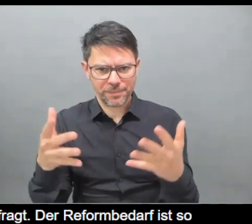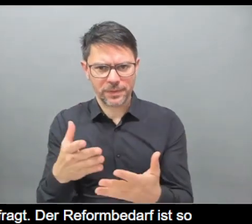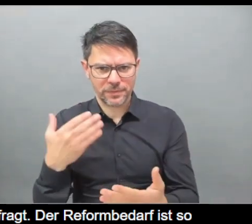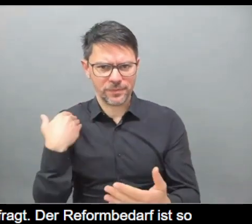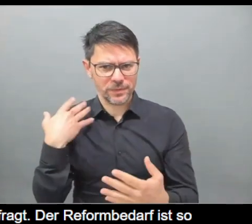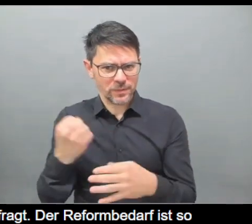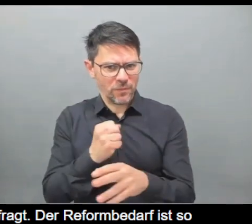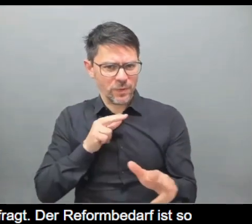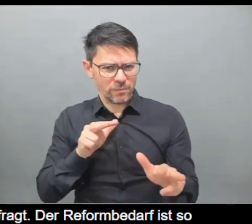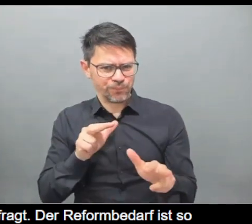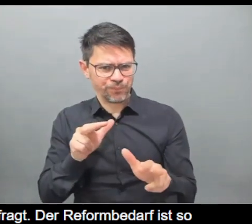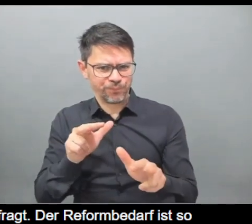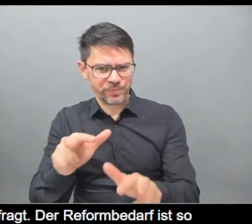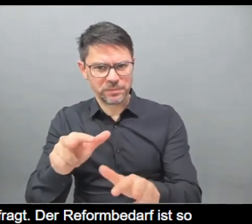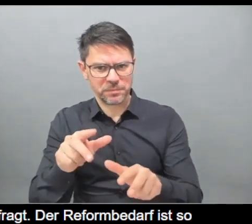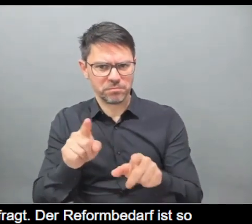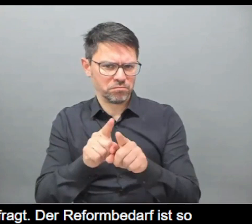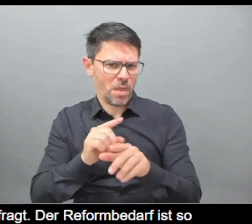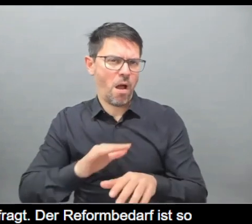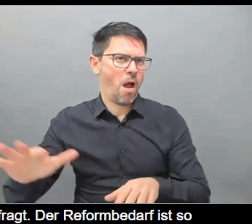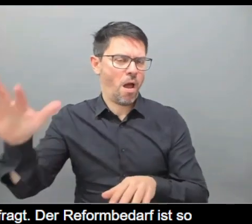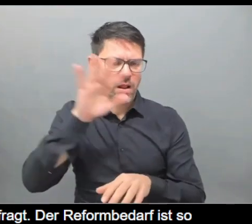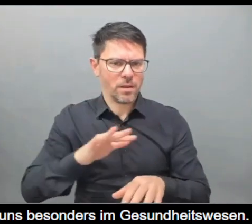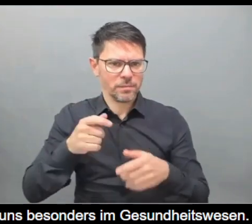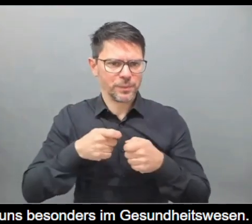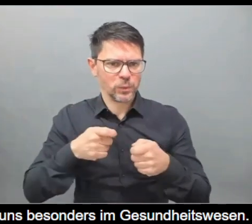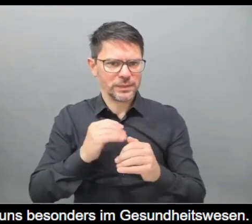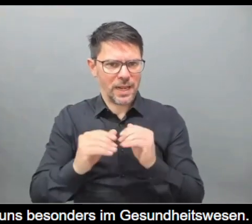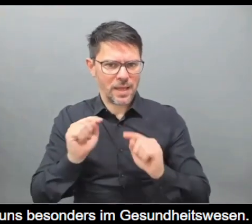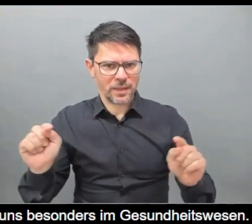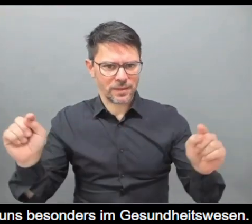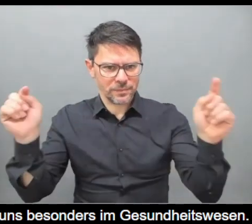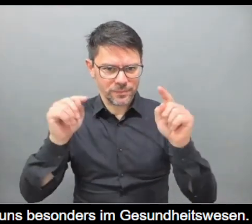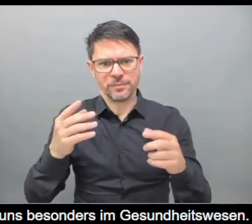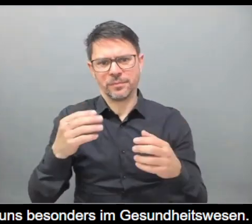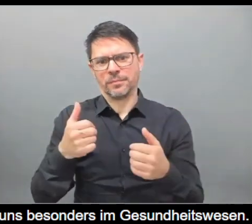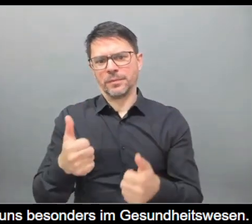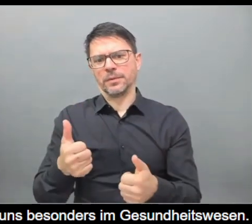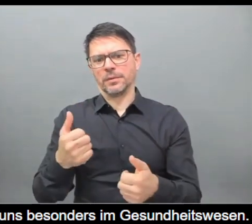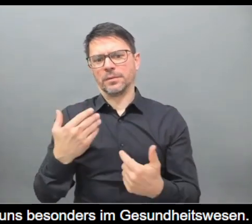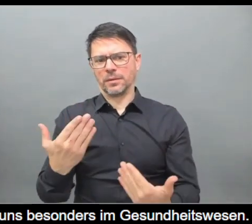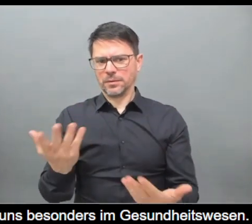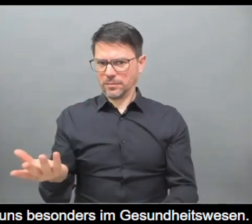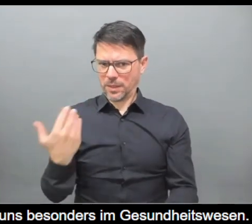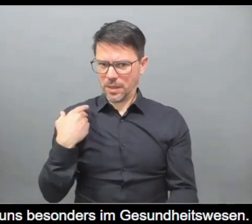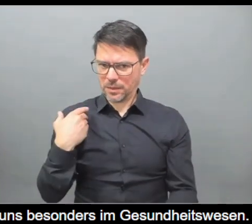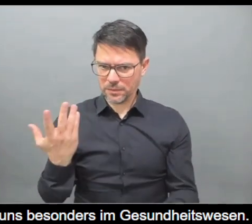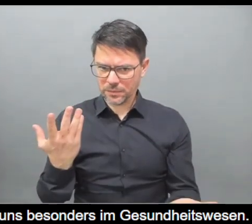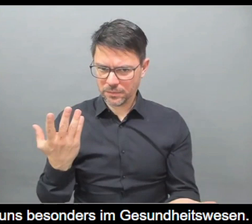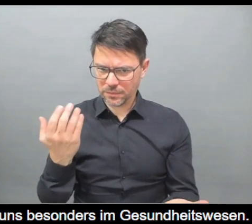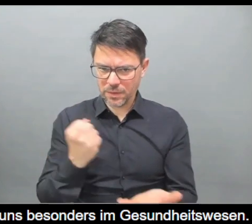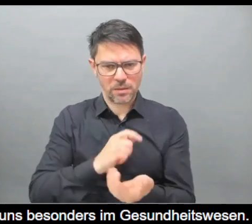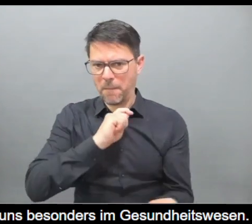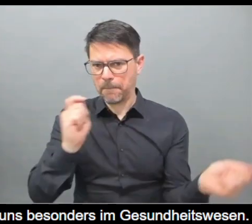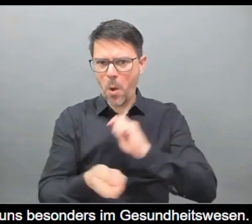Deswegen braucht man zwei Dinge aus unserer Sicht. Attraktive Arbeitsplätze und eine Schonung der Ressourcen. Das ist aber ein